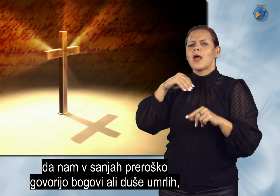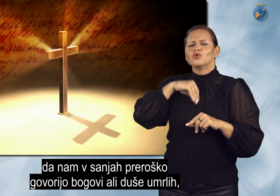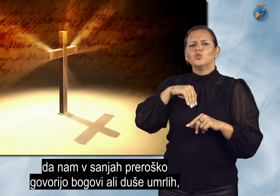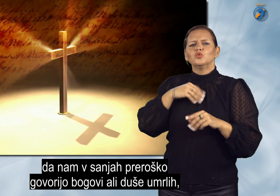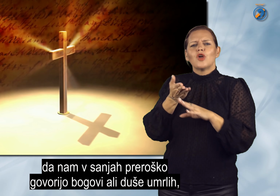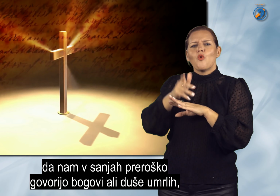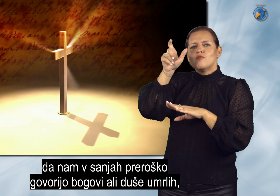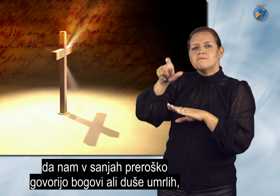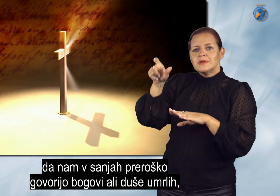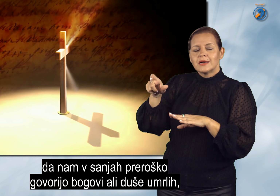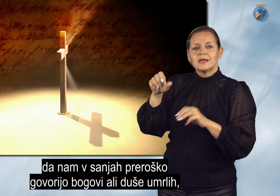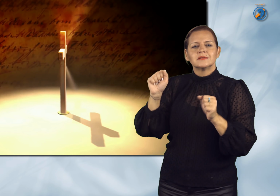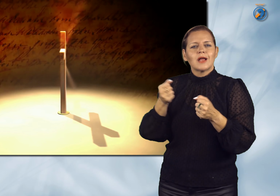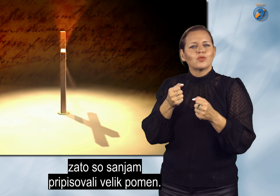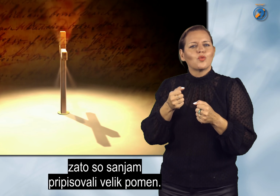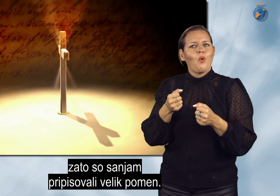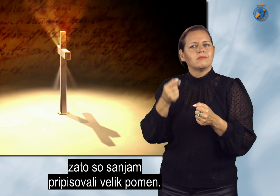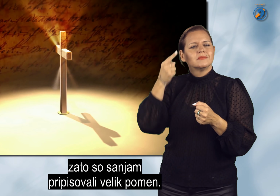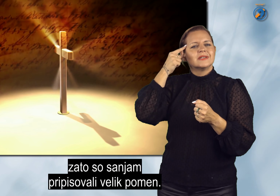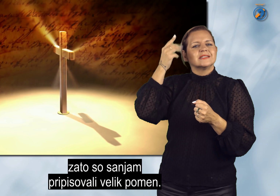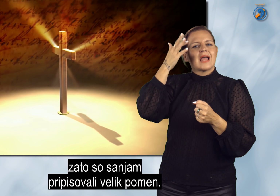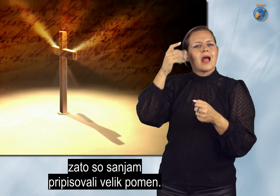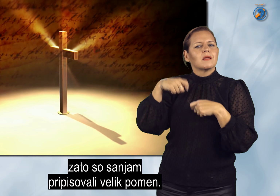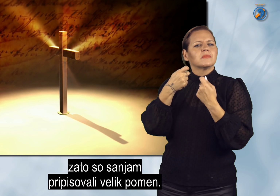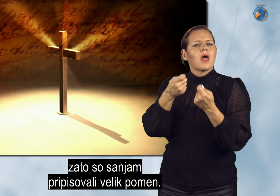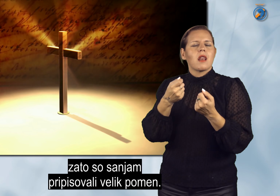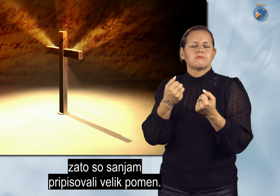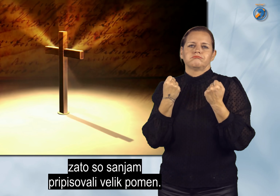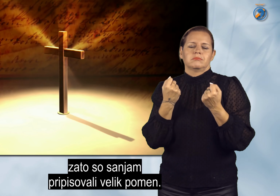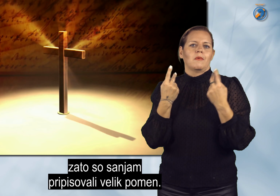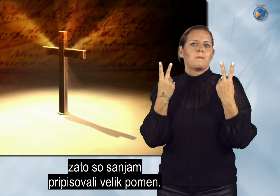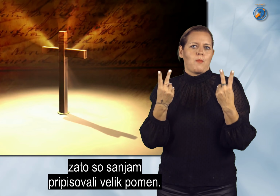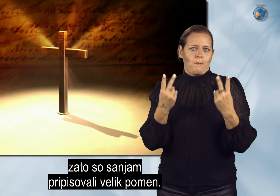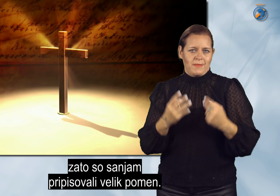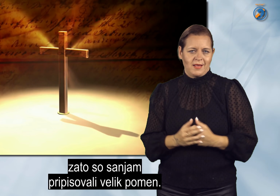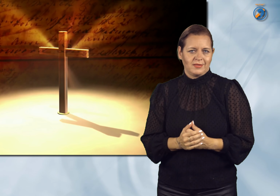umrlih. Zato so sanjam pripisovali velik pomen.